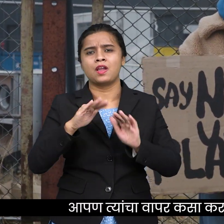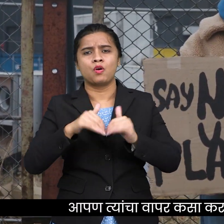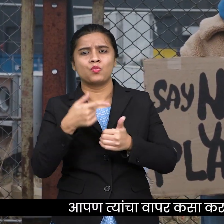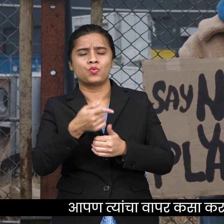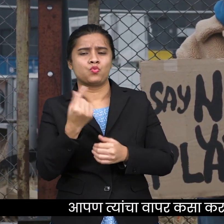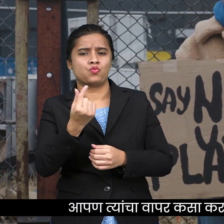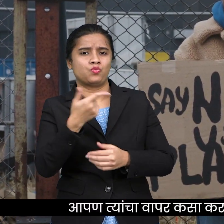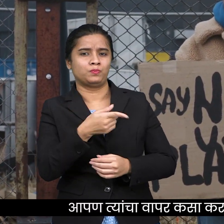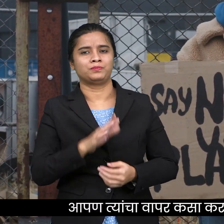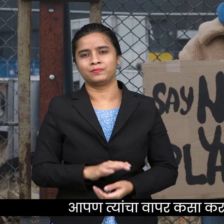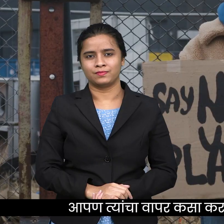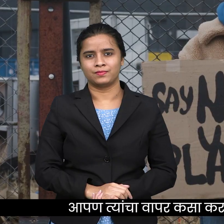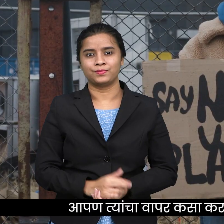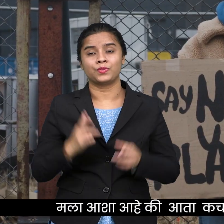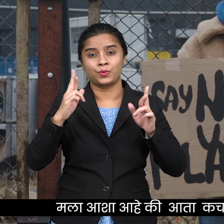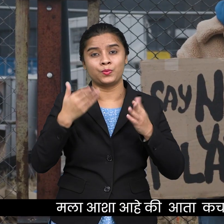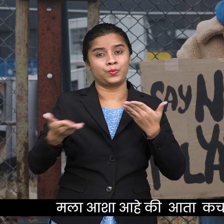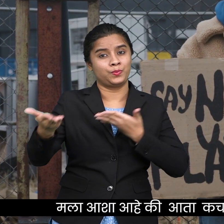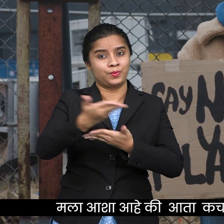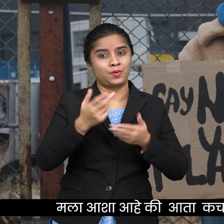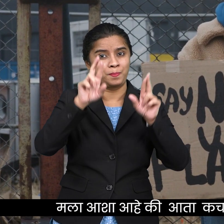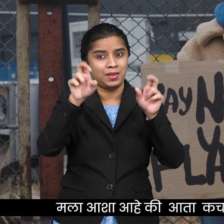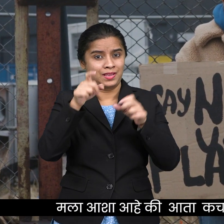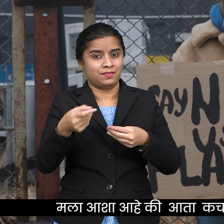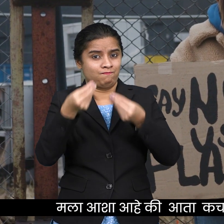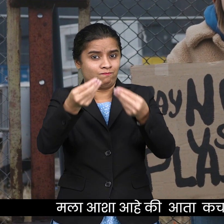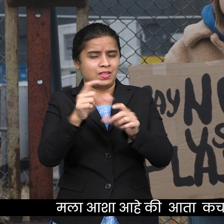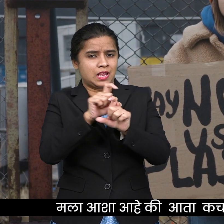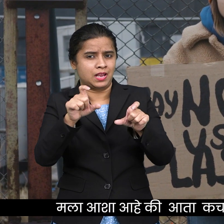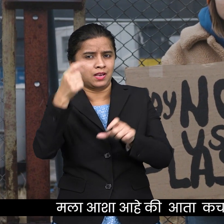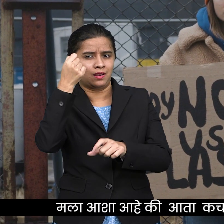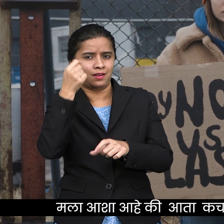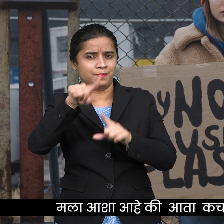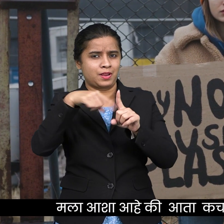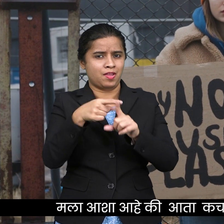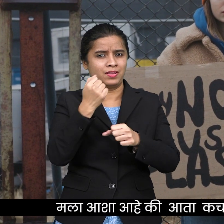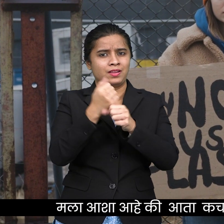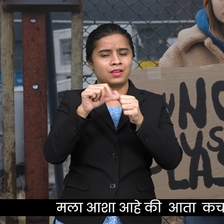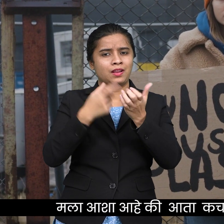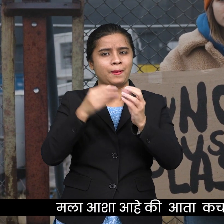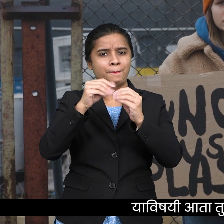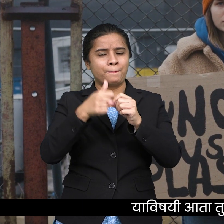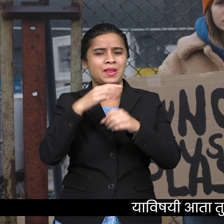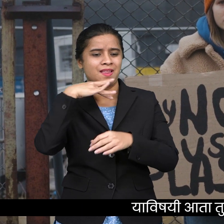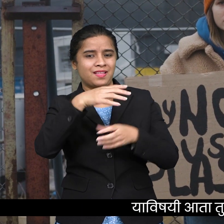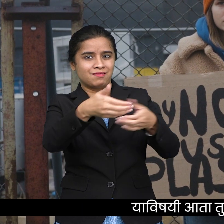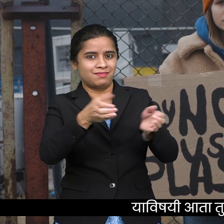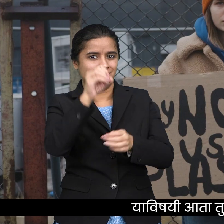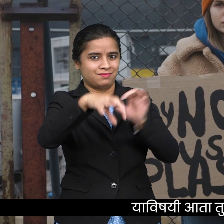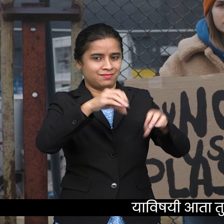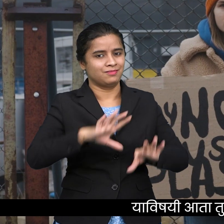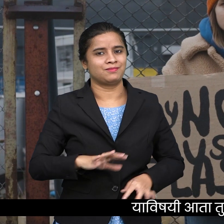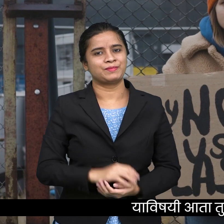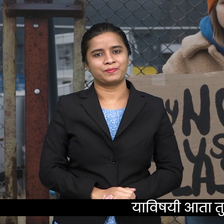याबद्दल काळजीपूर्वक विचार करूया. मला आशा आहे की आता कचऱ्याबद्दल व त्याची विल्हेवाट कशी लावायची याविषयी आता तुम्हाला